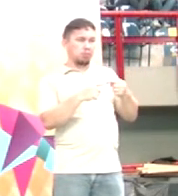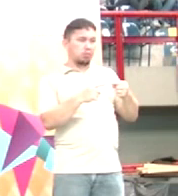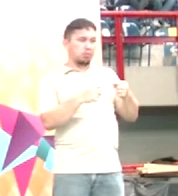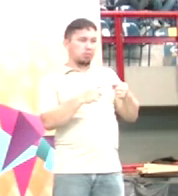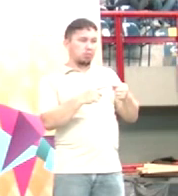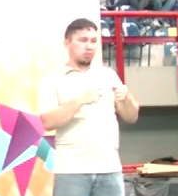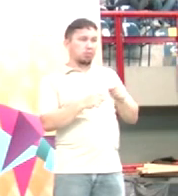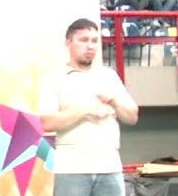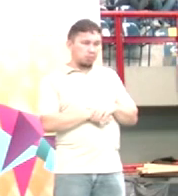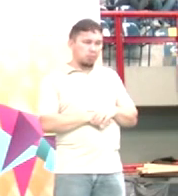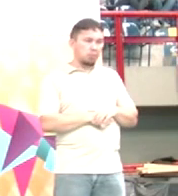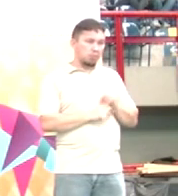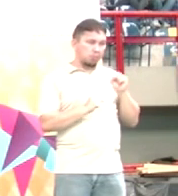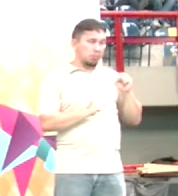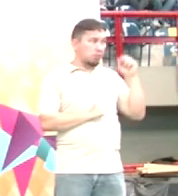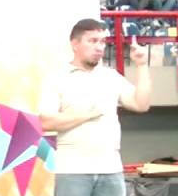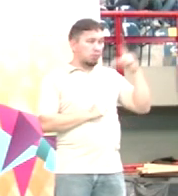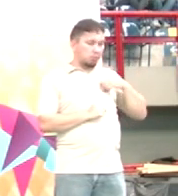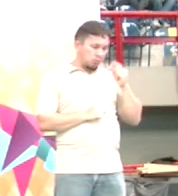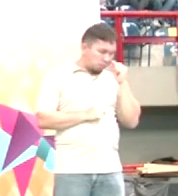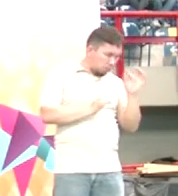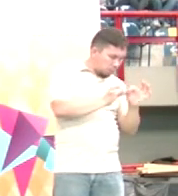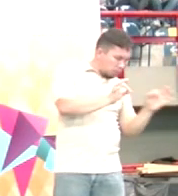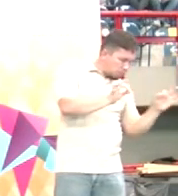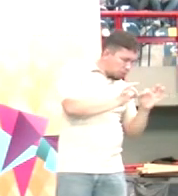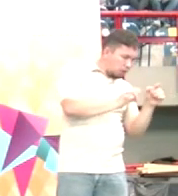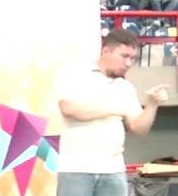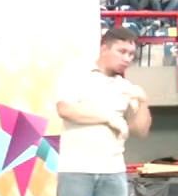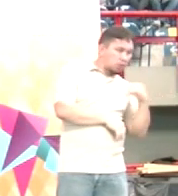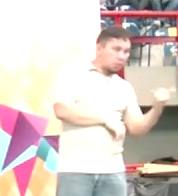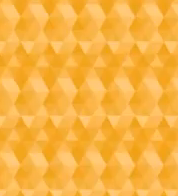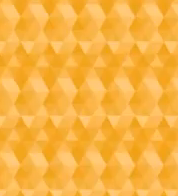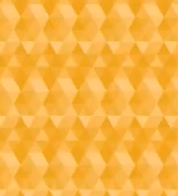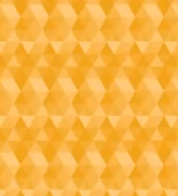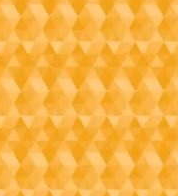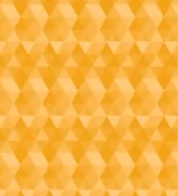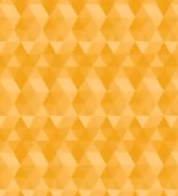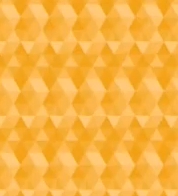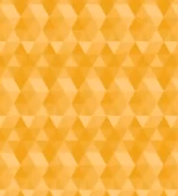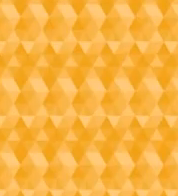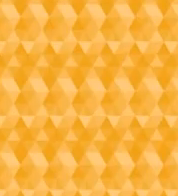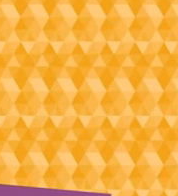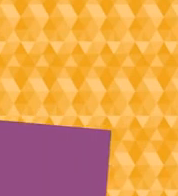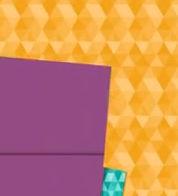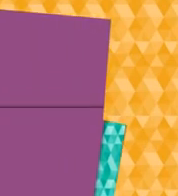a fonte. Normalmente a fonte ela fica embaixo do texto, tá?